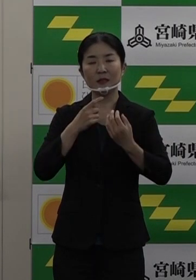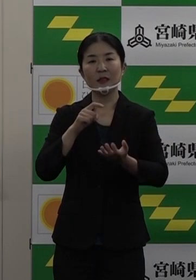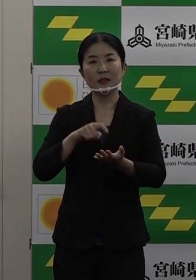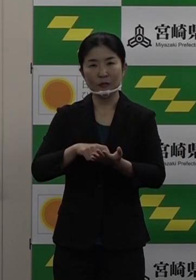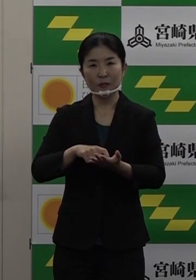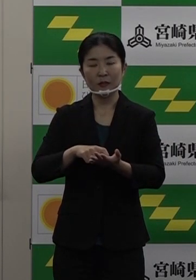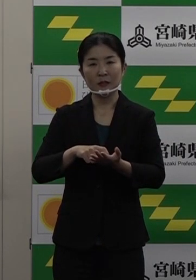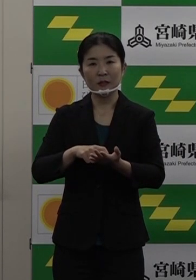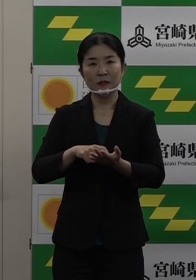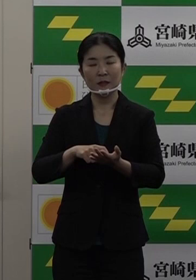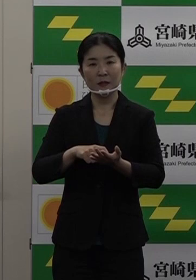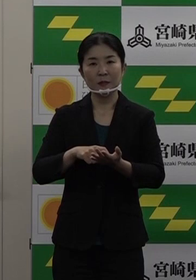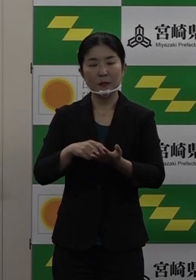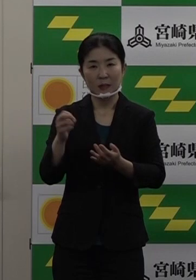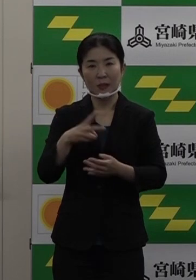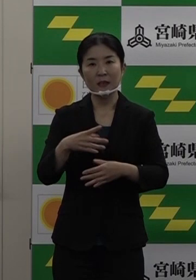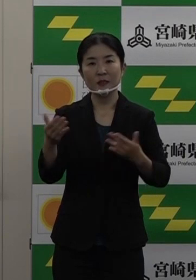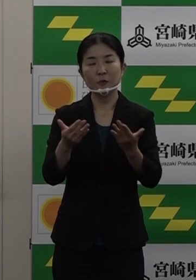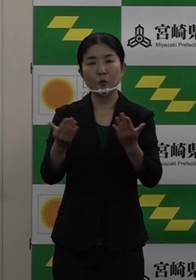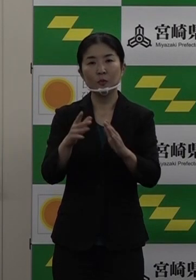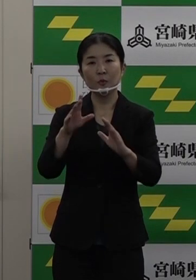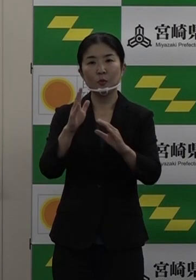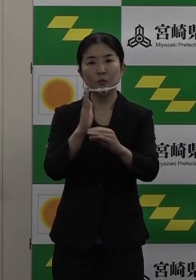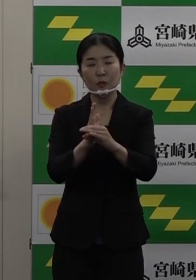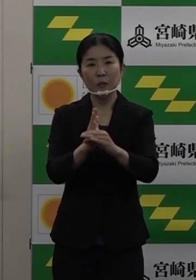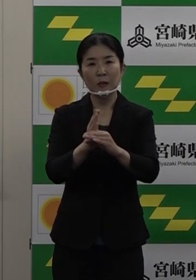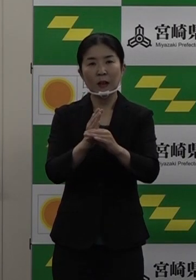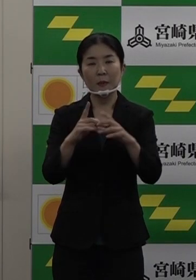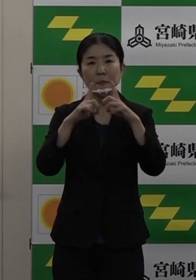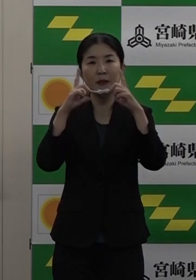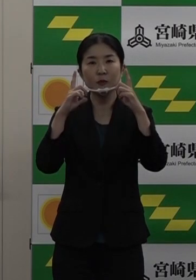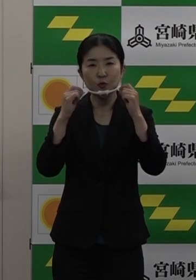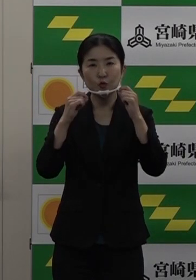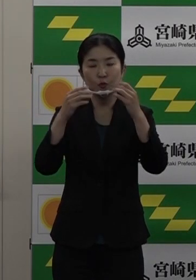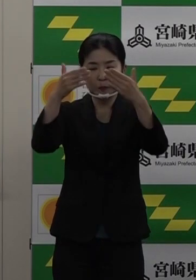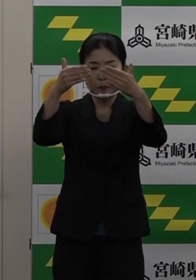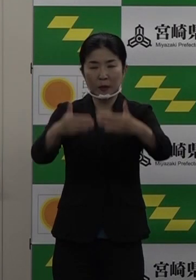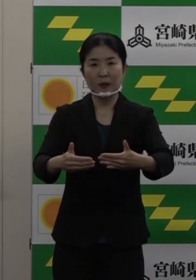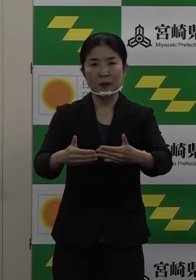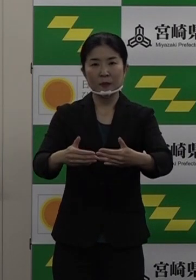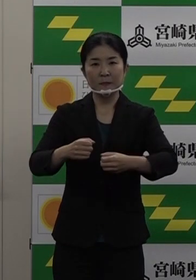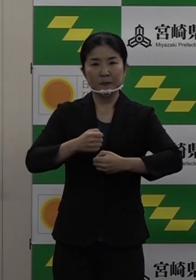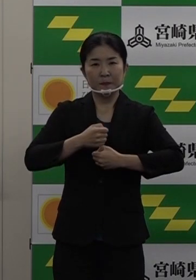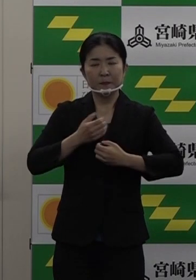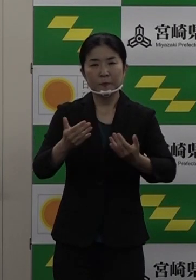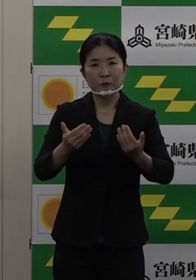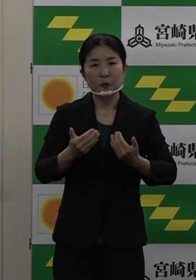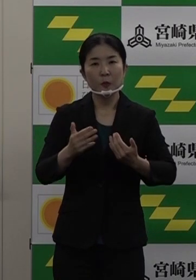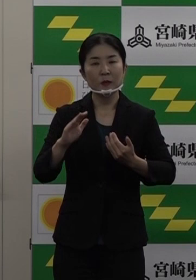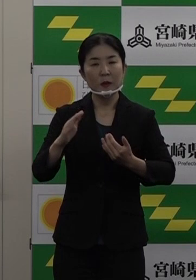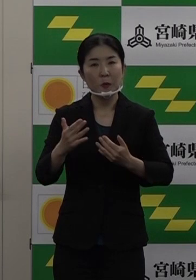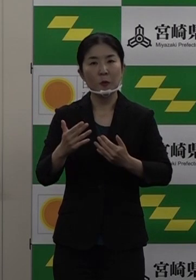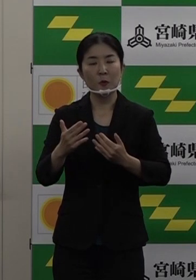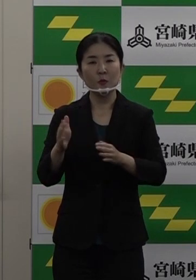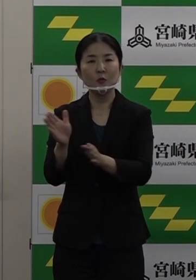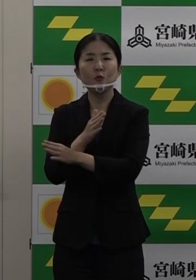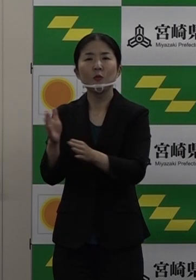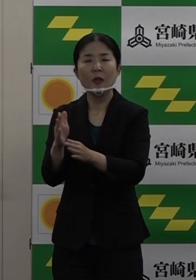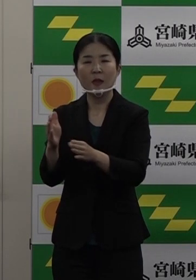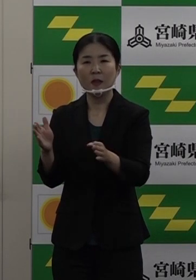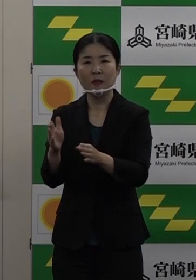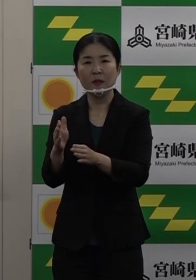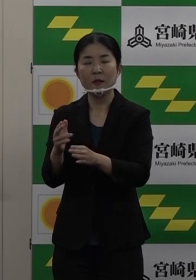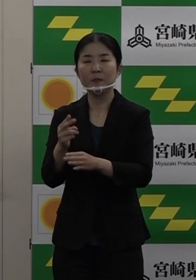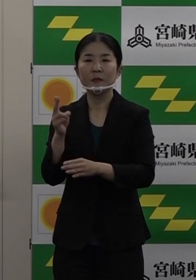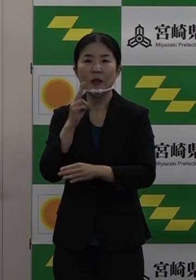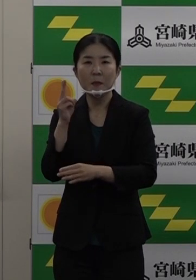はアクリルマスク、緊張を保っていただく中で、例えば喫煙室だとか、 少しお茶を飲む